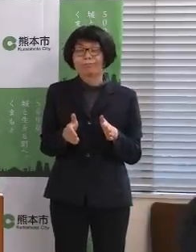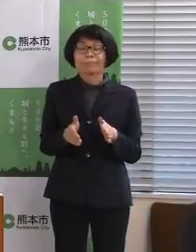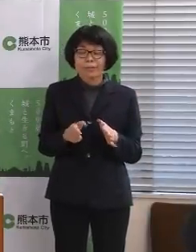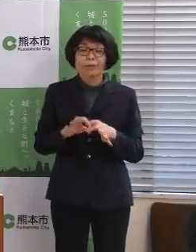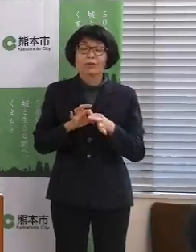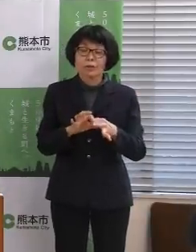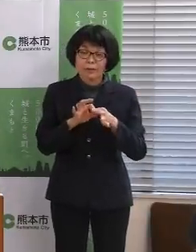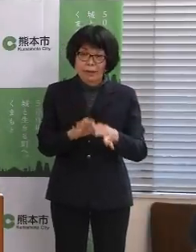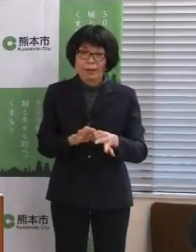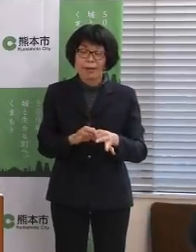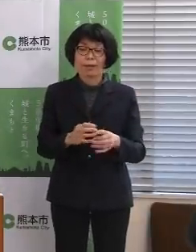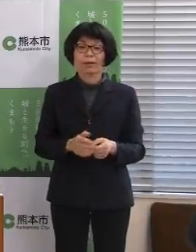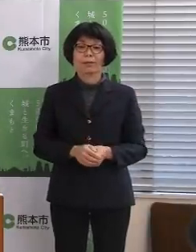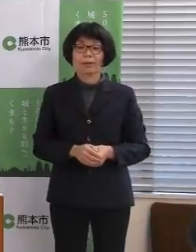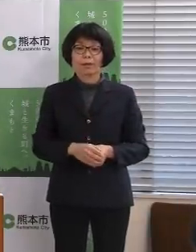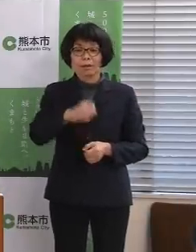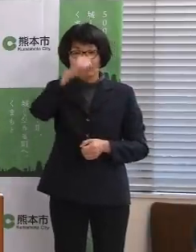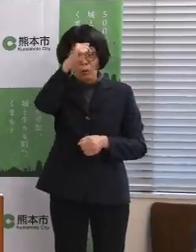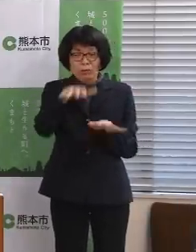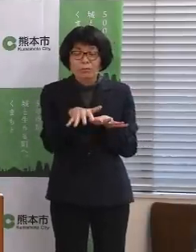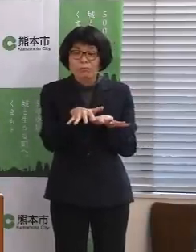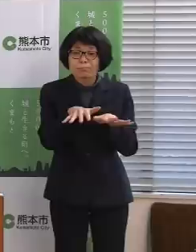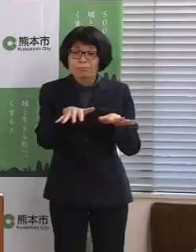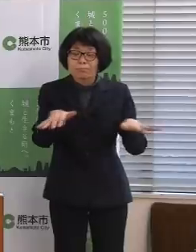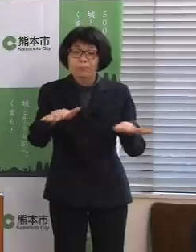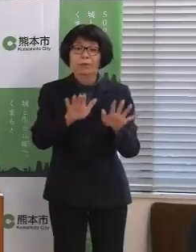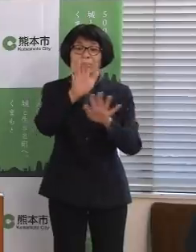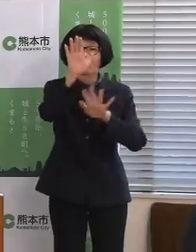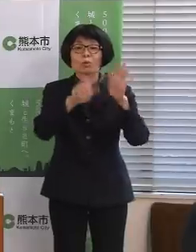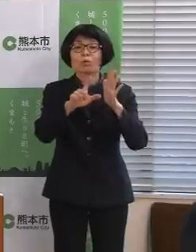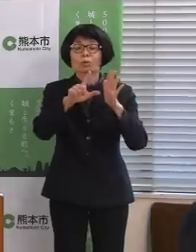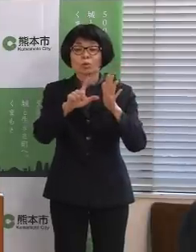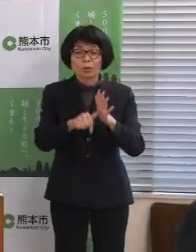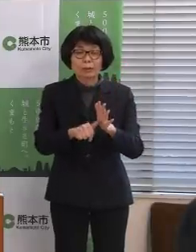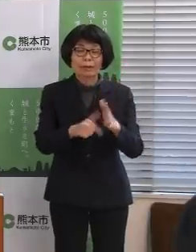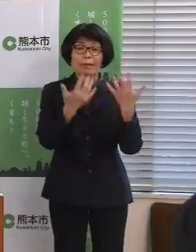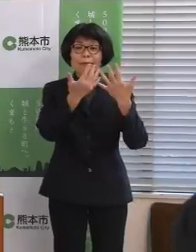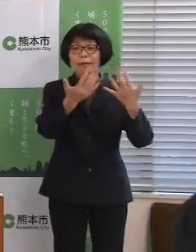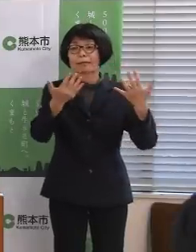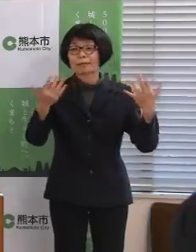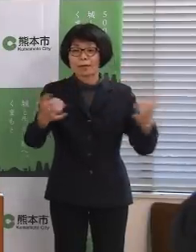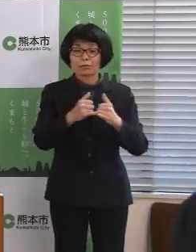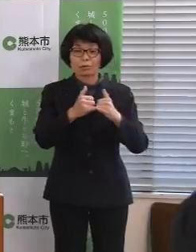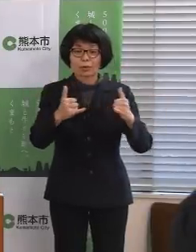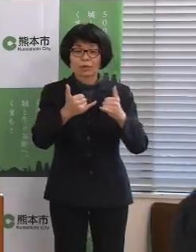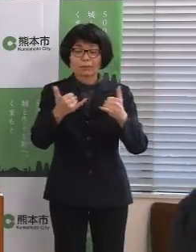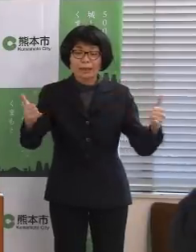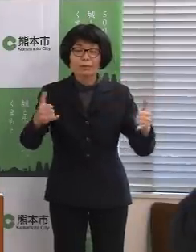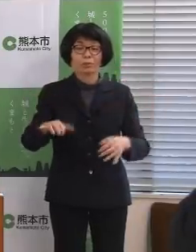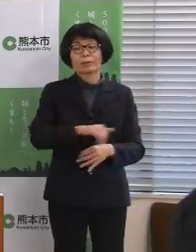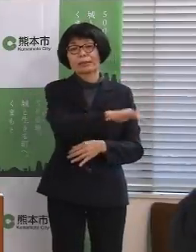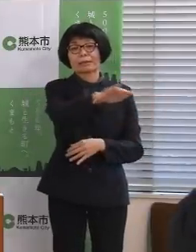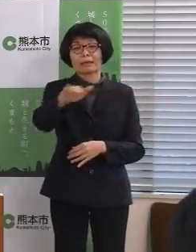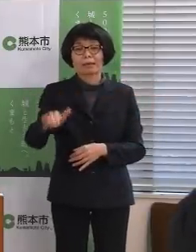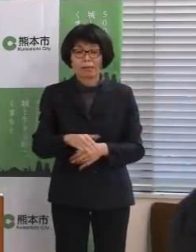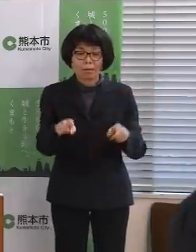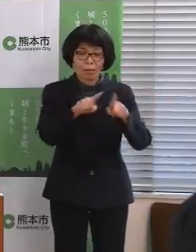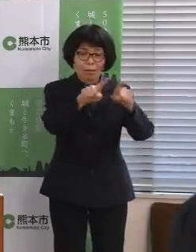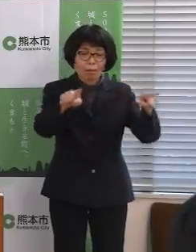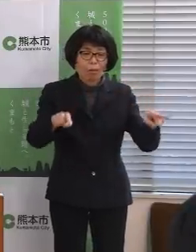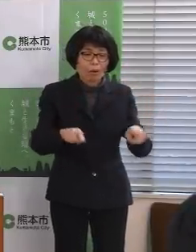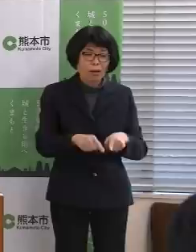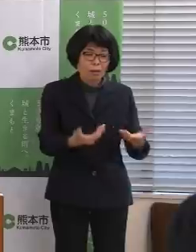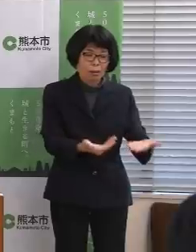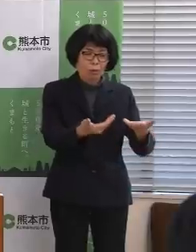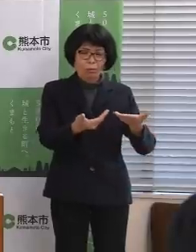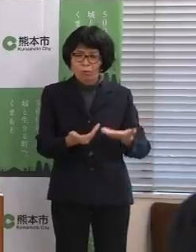コロナウイルス感染症の拡大が続いている状況の中多くの市民の皆様より町内回覧板